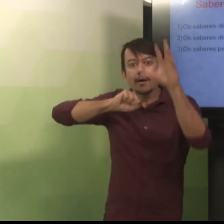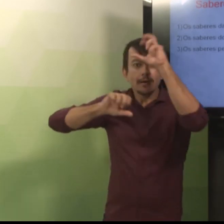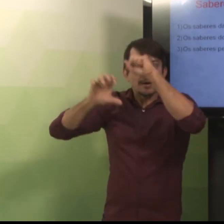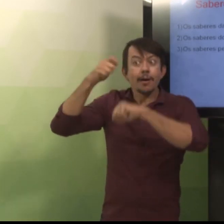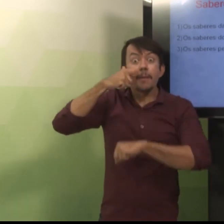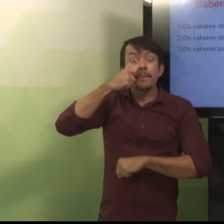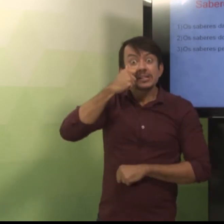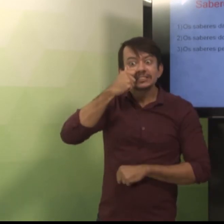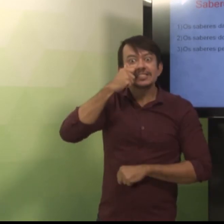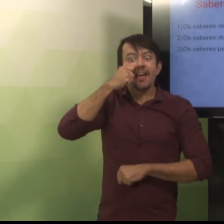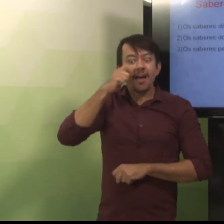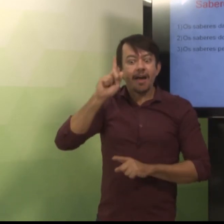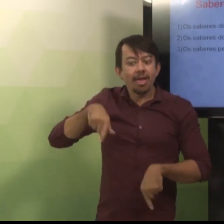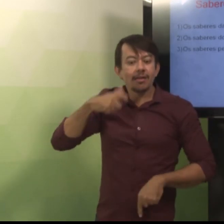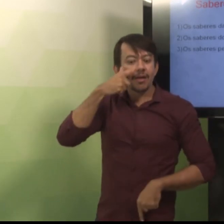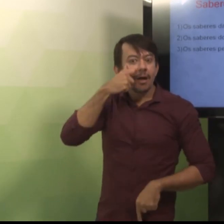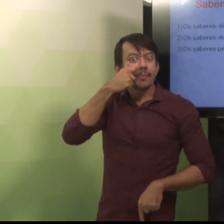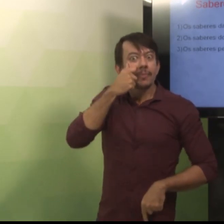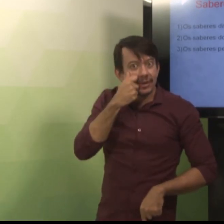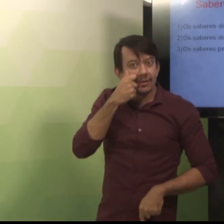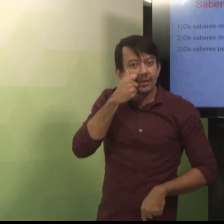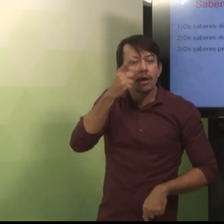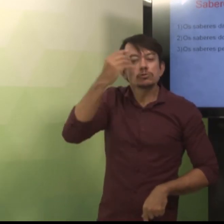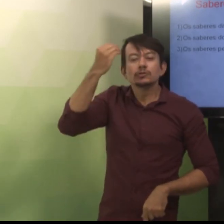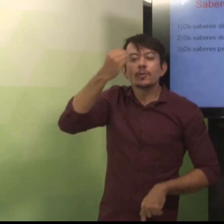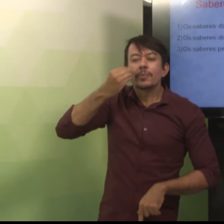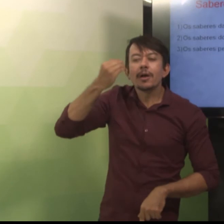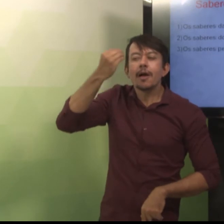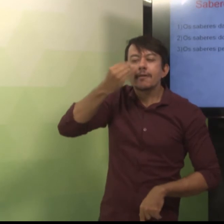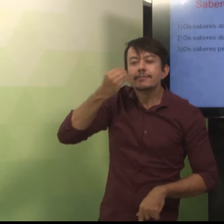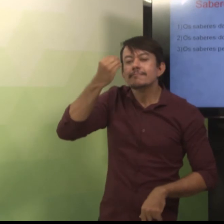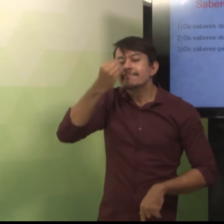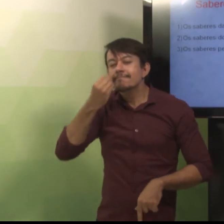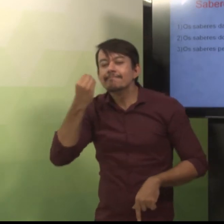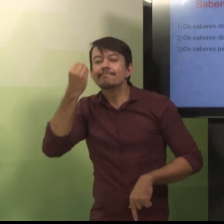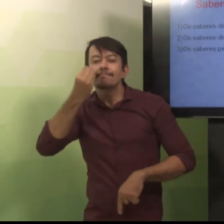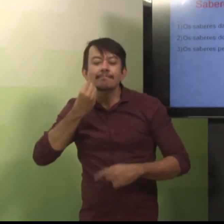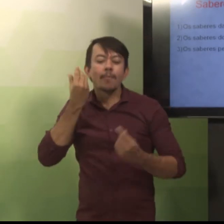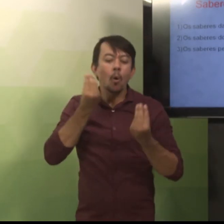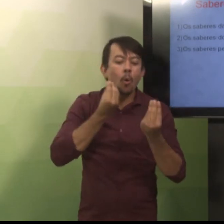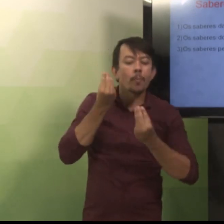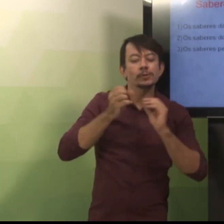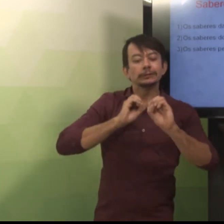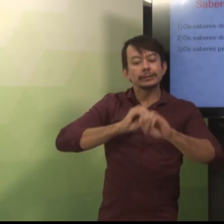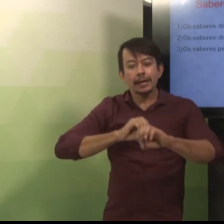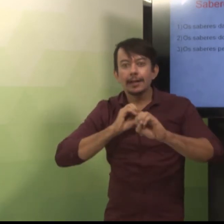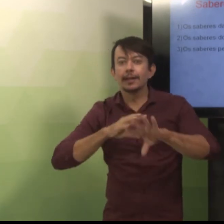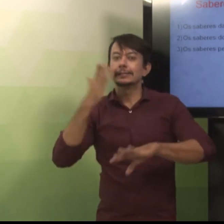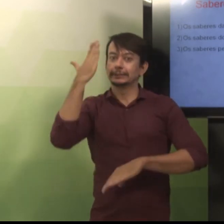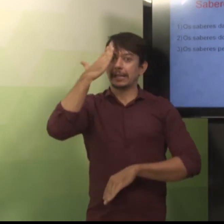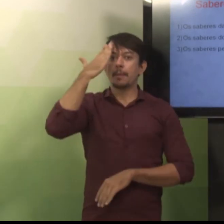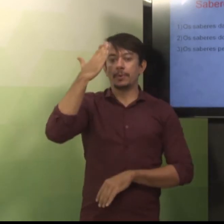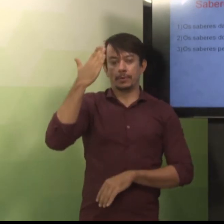experiências, as aprendizagens. Você presenciará o ensino, isso é muito importante, isso é experiência.